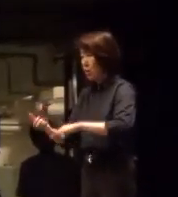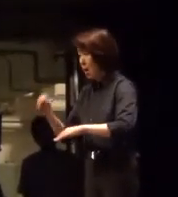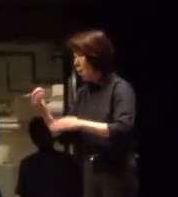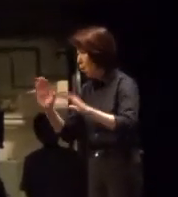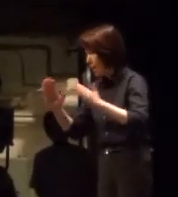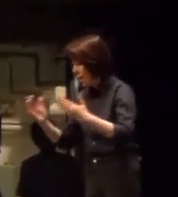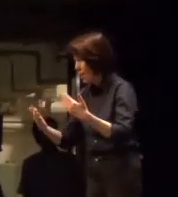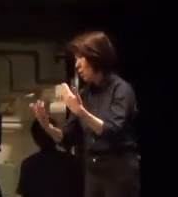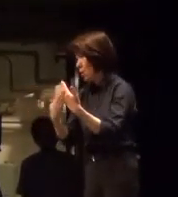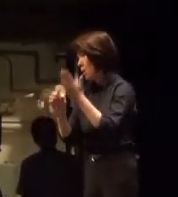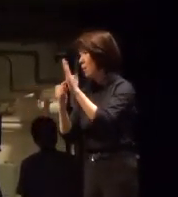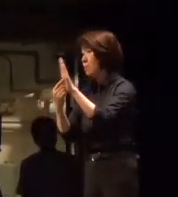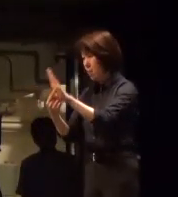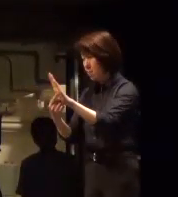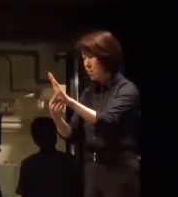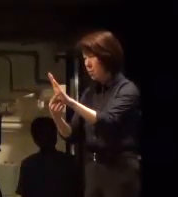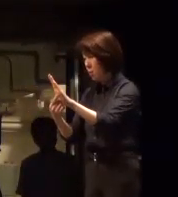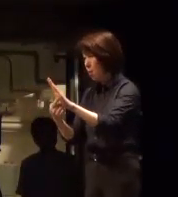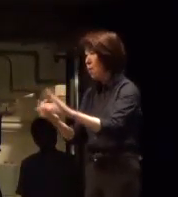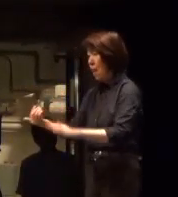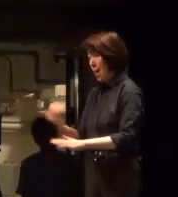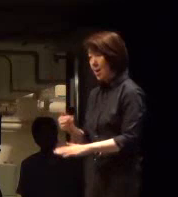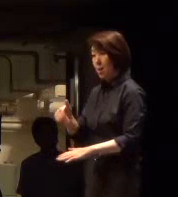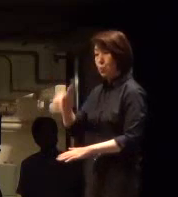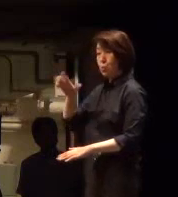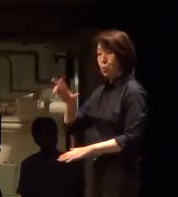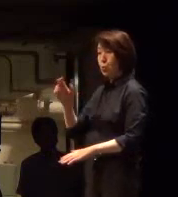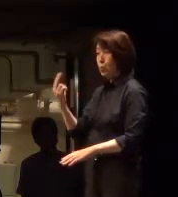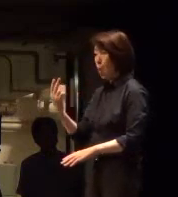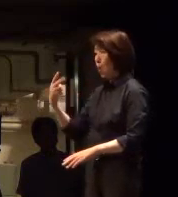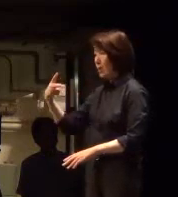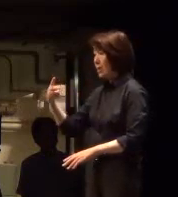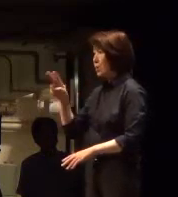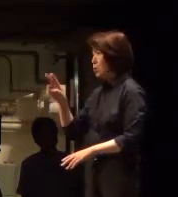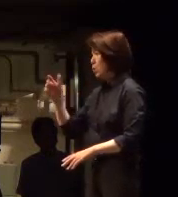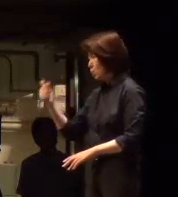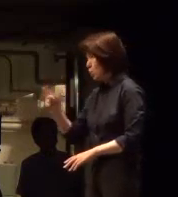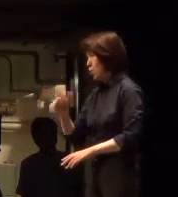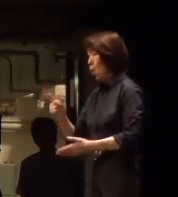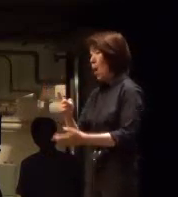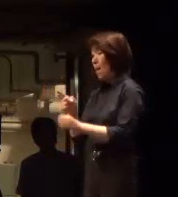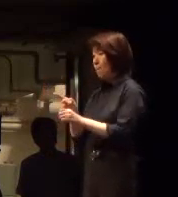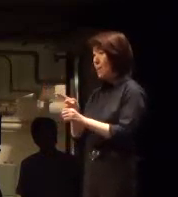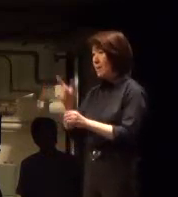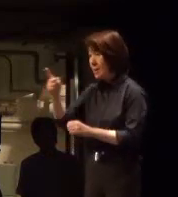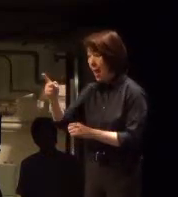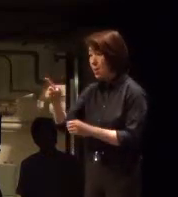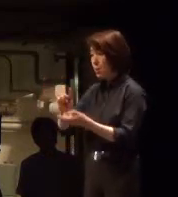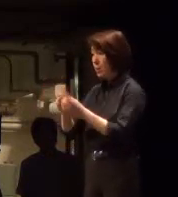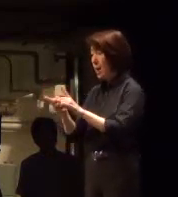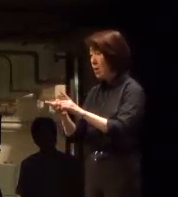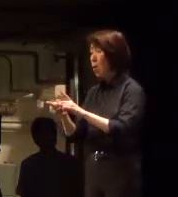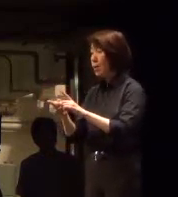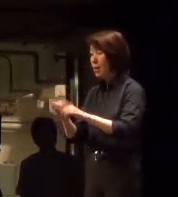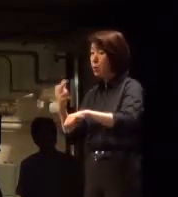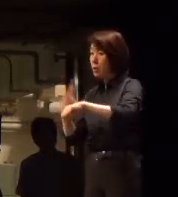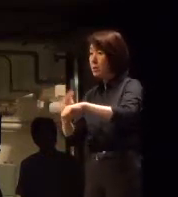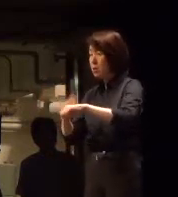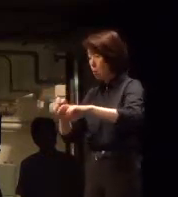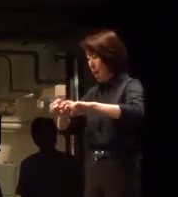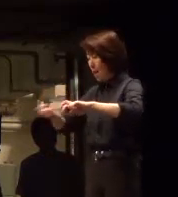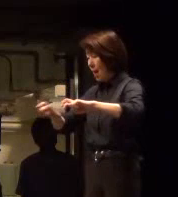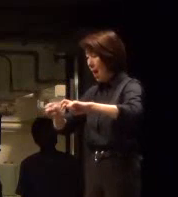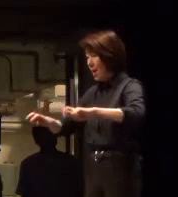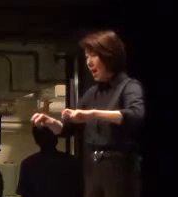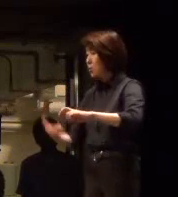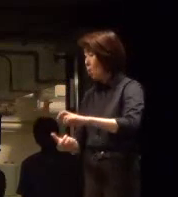いる。そのためにもプルトニウムの蓄積とミサイルに転用できるロケット技術は開発